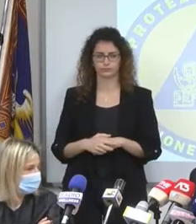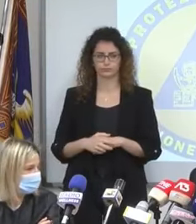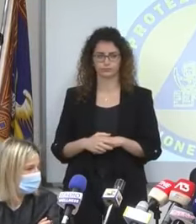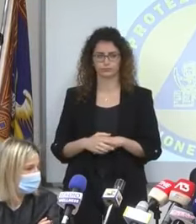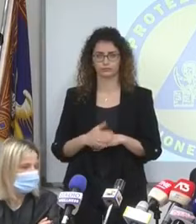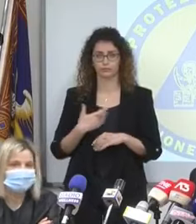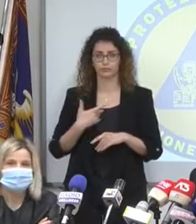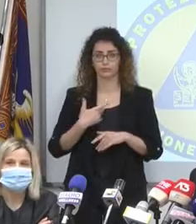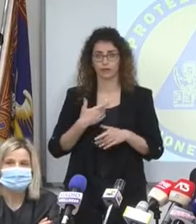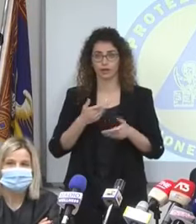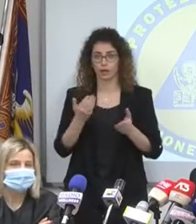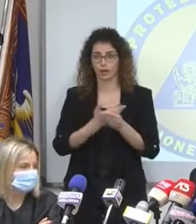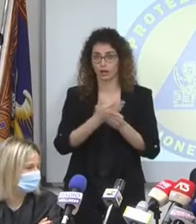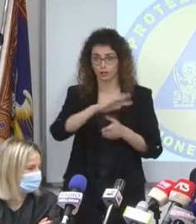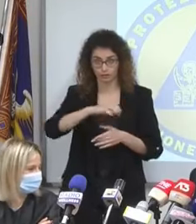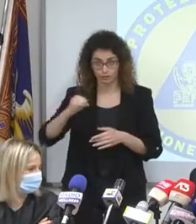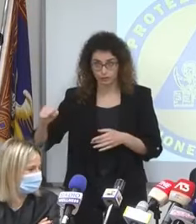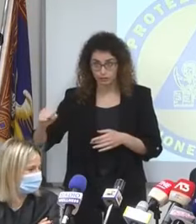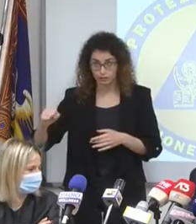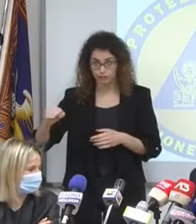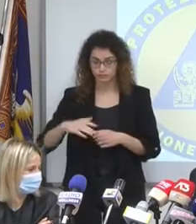Ha tolto un foglio dalla cartellina, no?